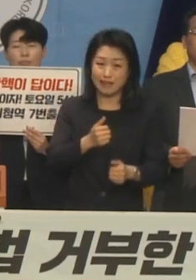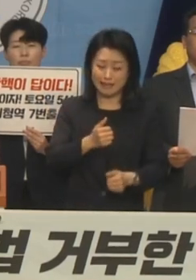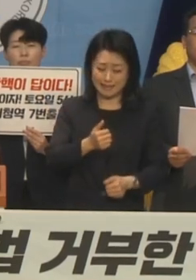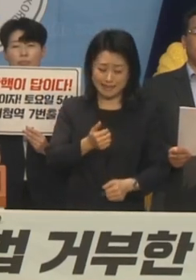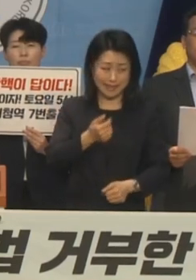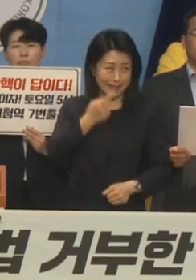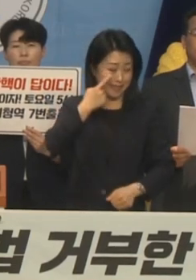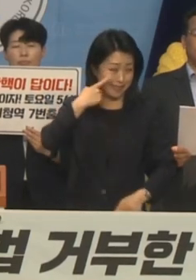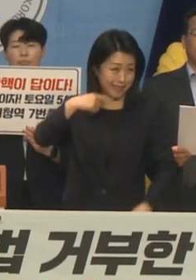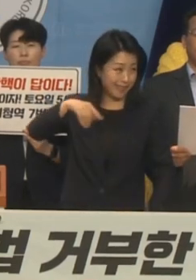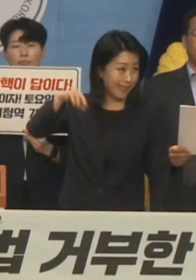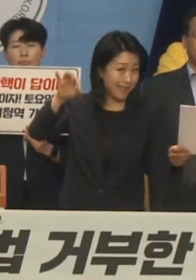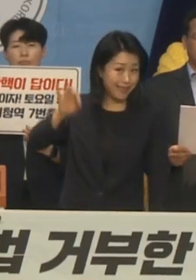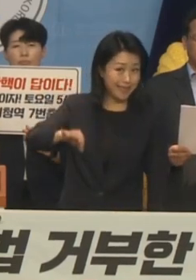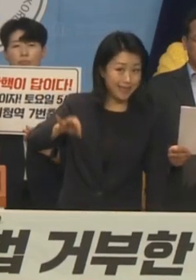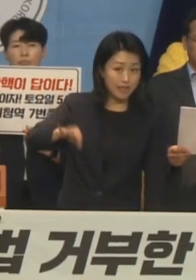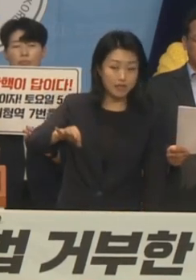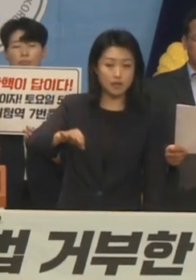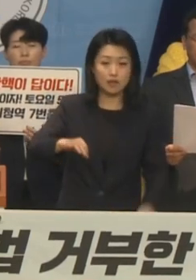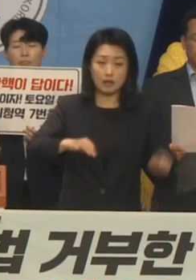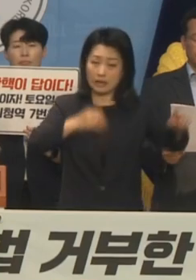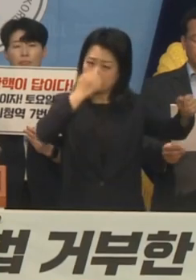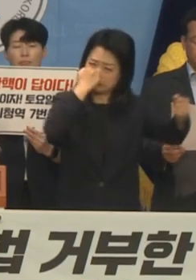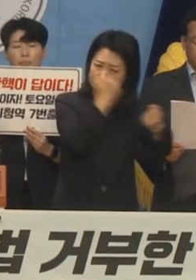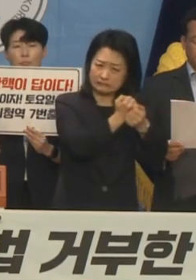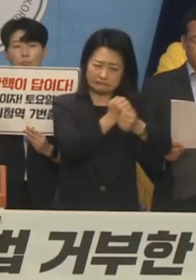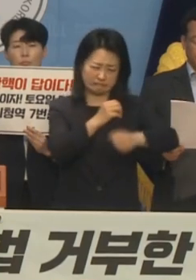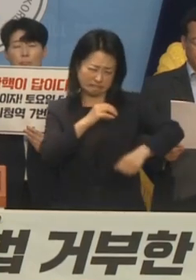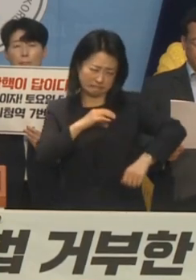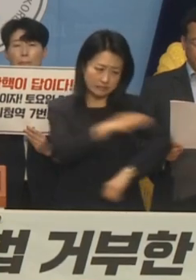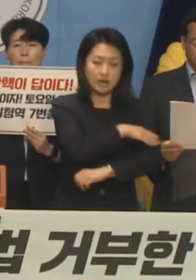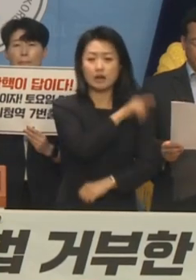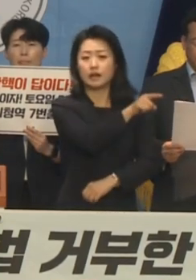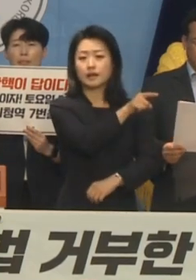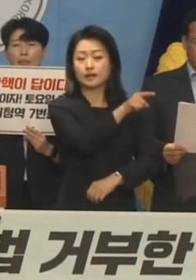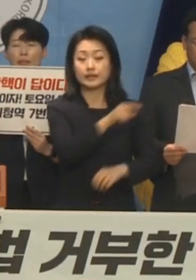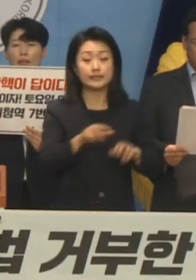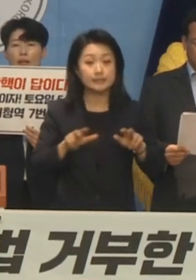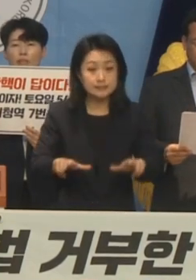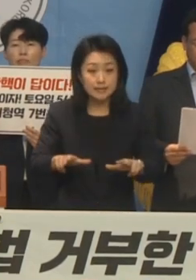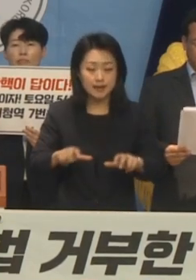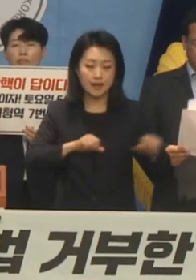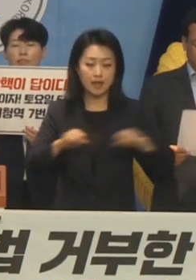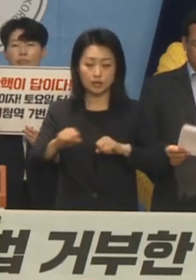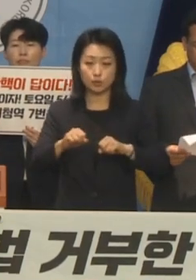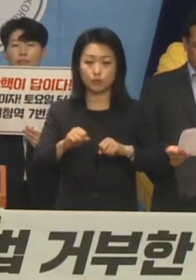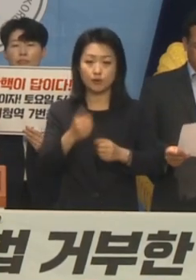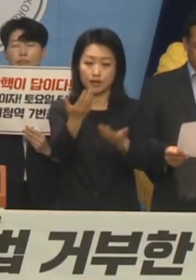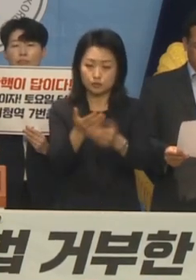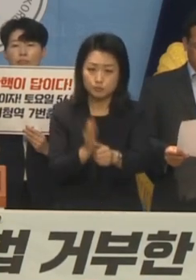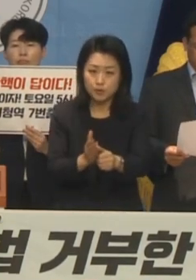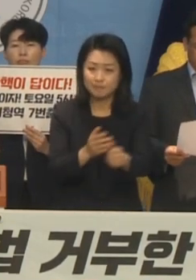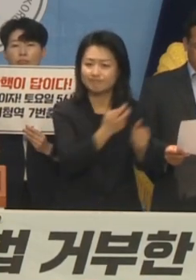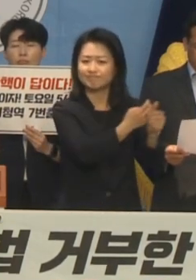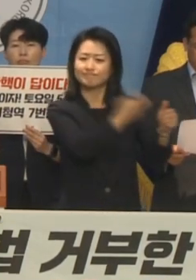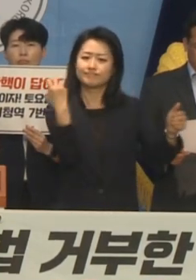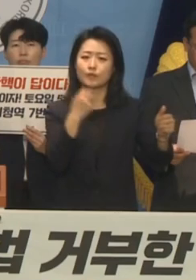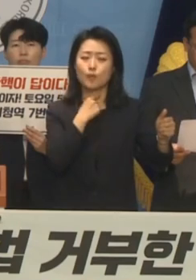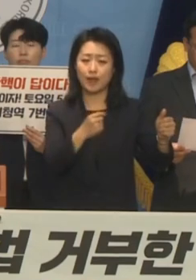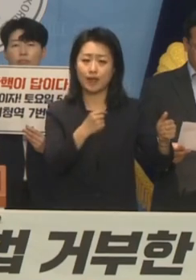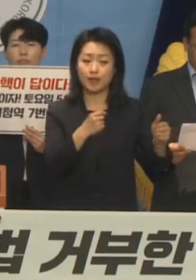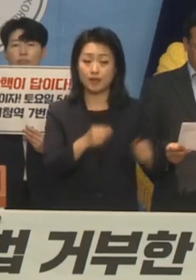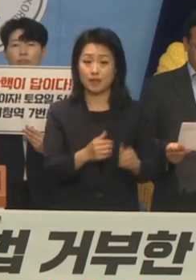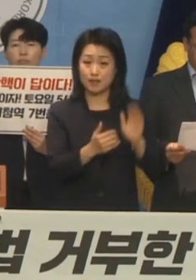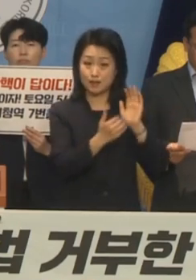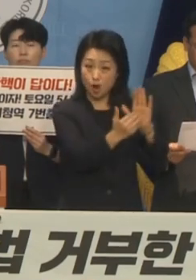보고 막 나가는 거 아니겠습니까? 이제는 행동해야 합니다. 탄핵하자는 말입니다. 마침